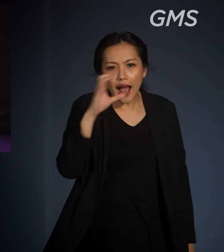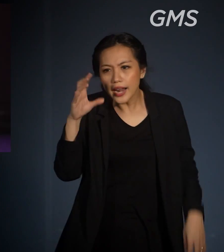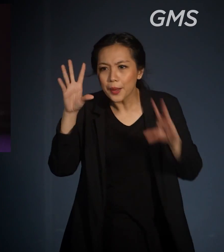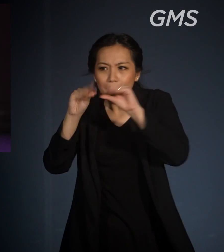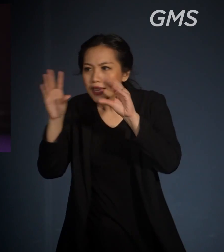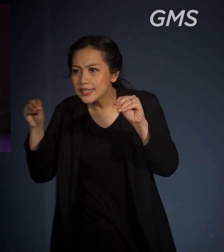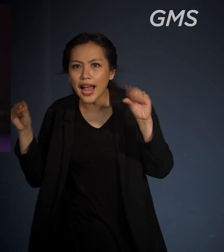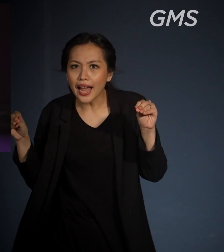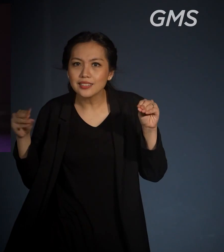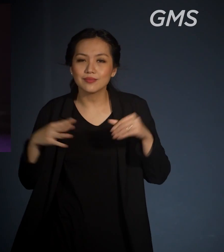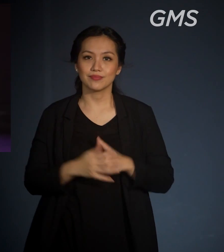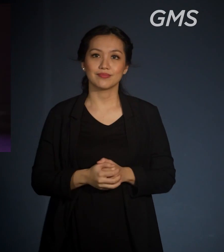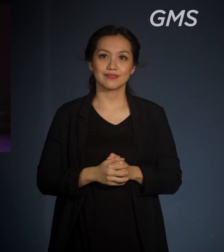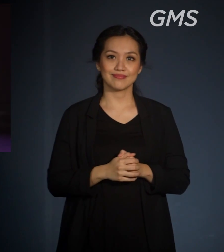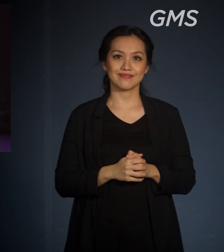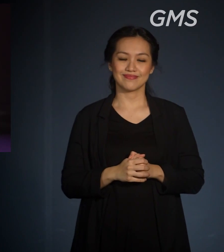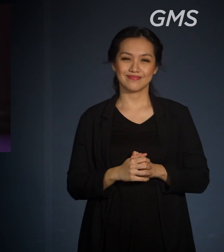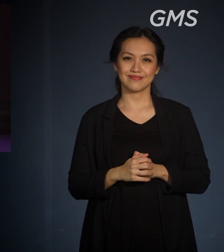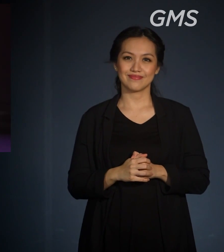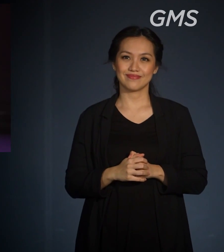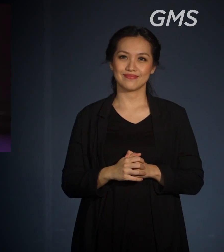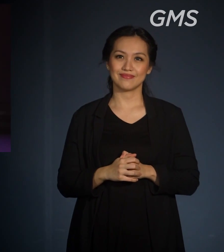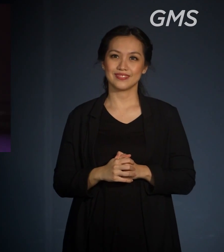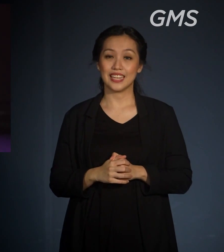Nah, gara-gara dia itu punya masalah, karena